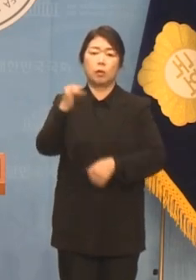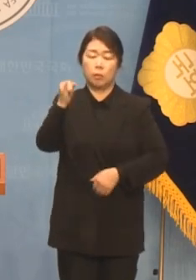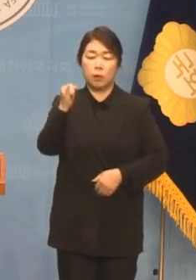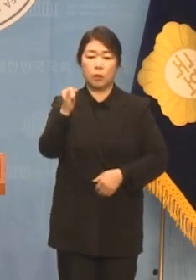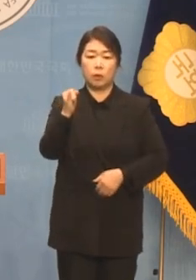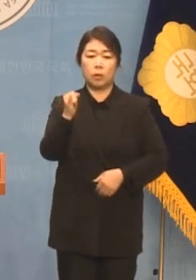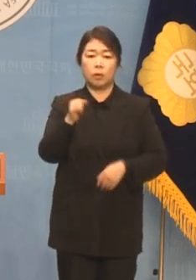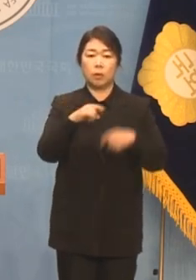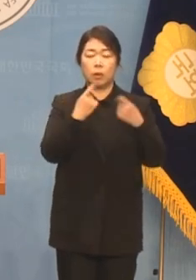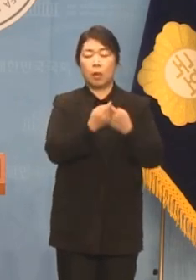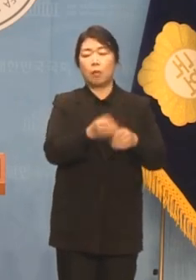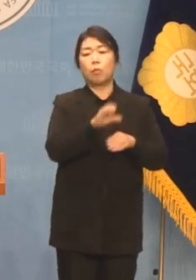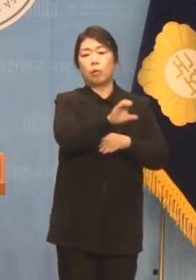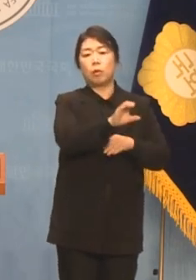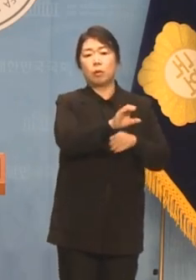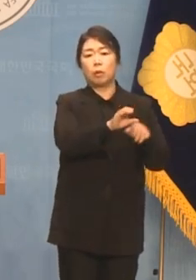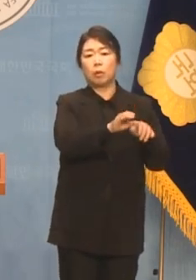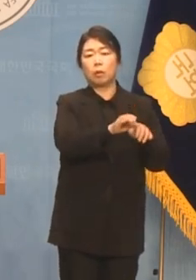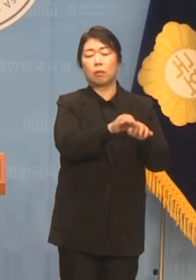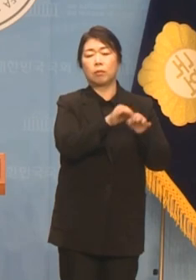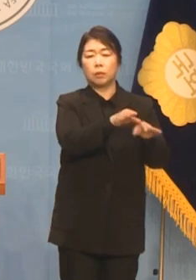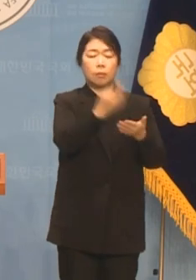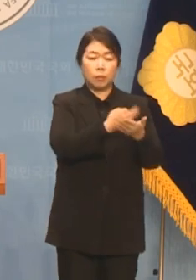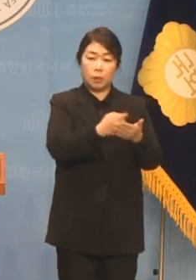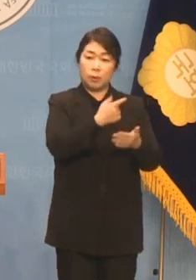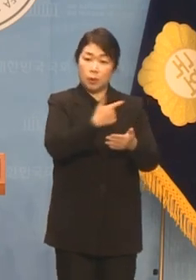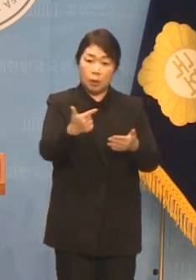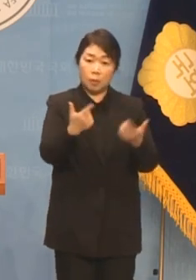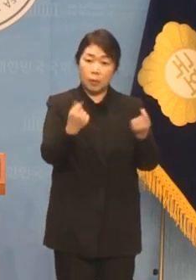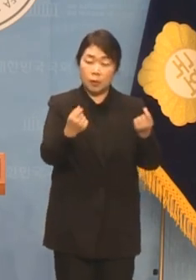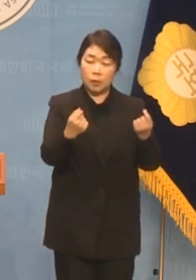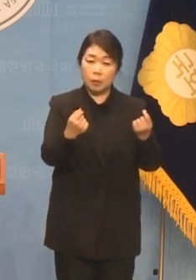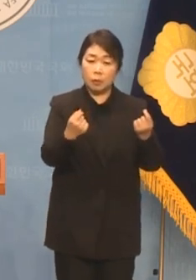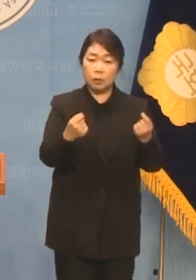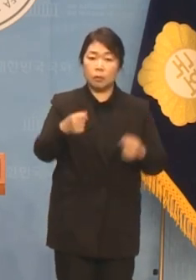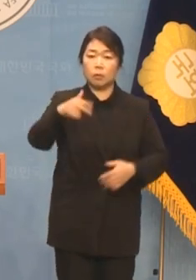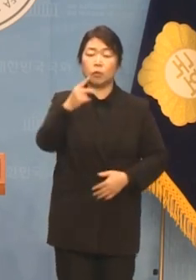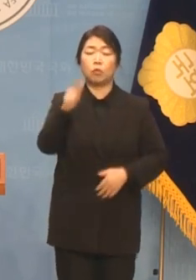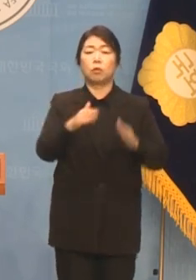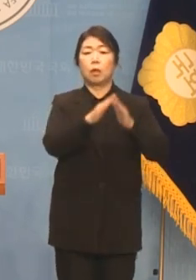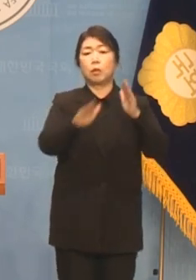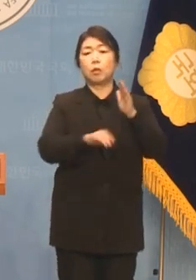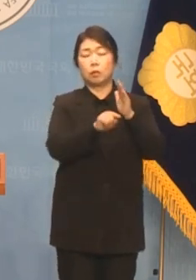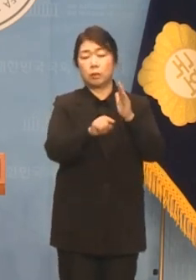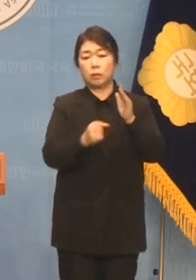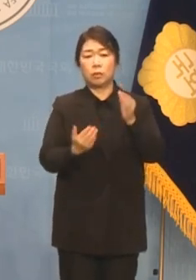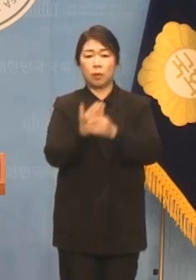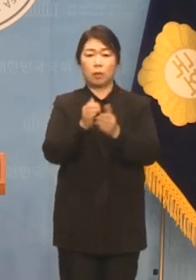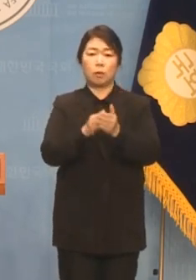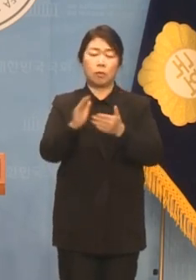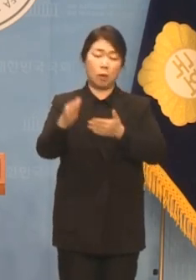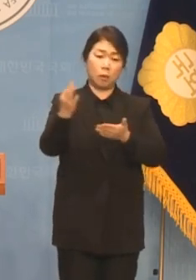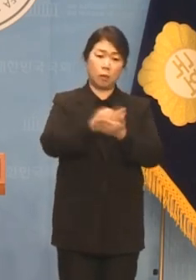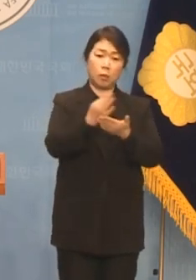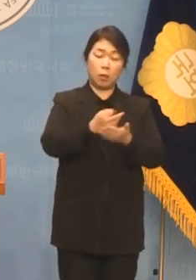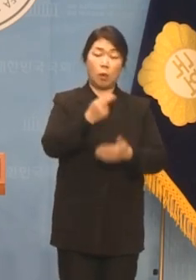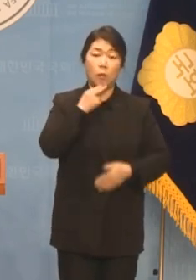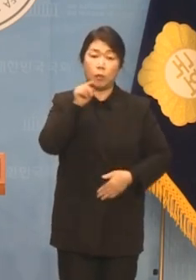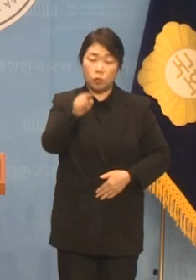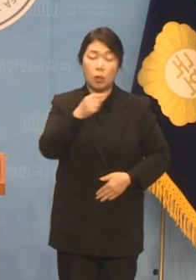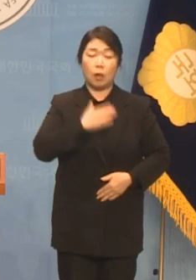등으로 돈 많이 보시지 않았나요 조국 가족분들은 조국 사태 이후 거의 소득이 없었던